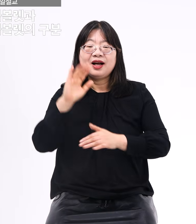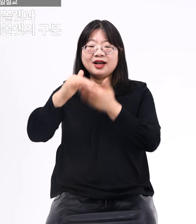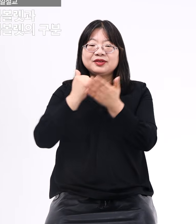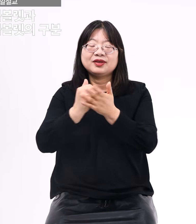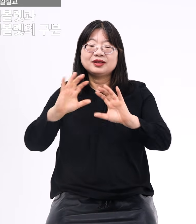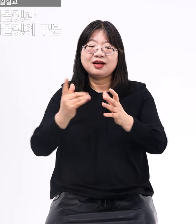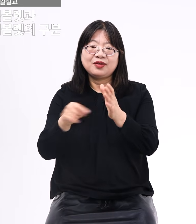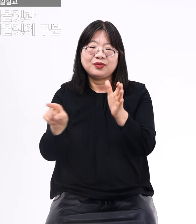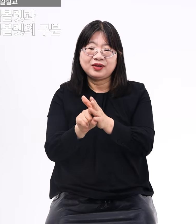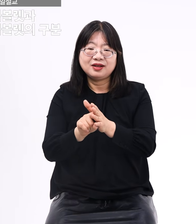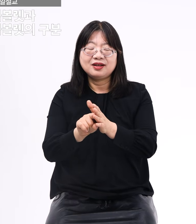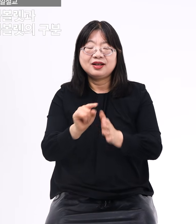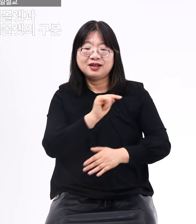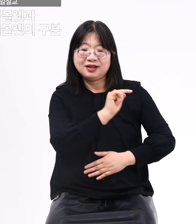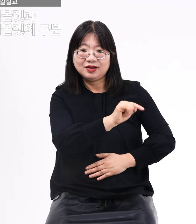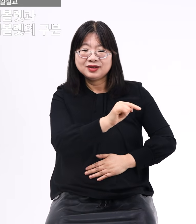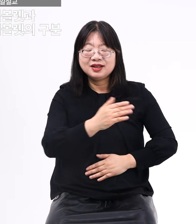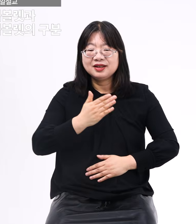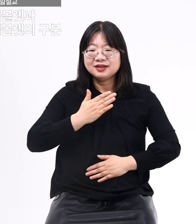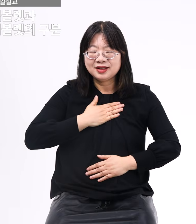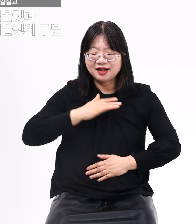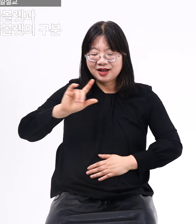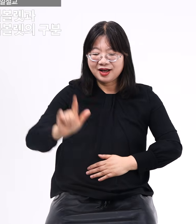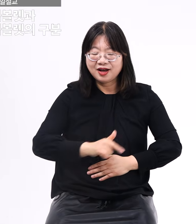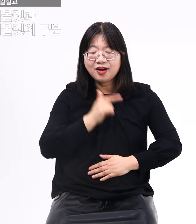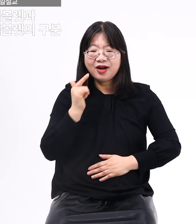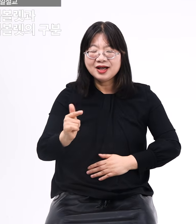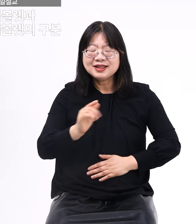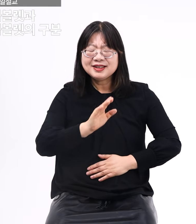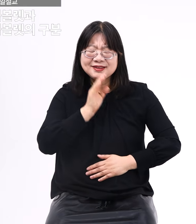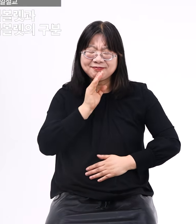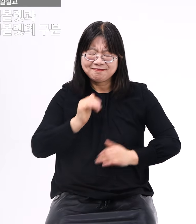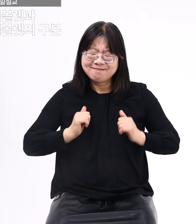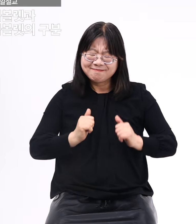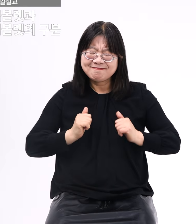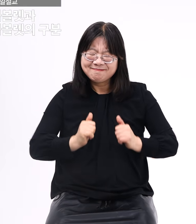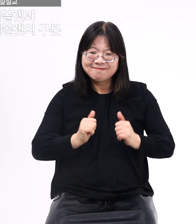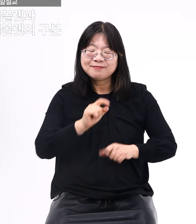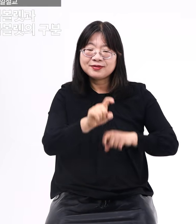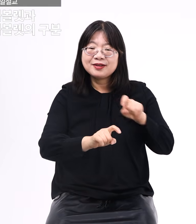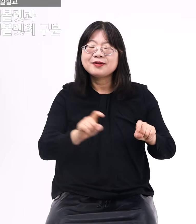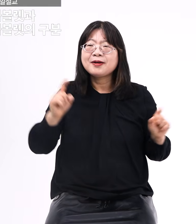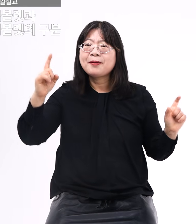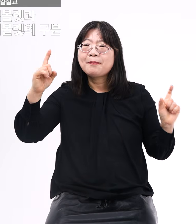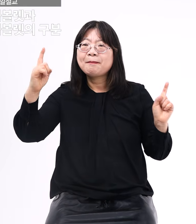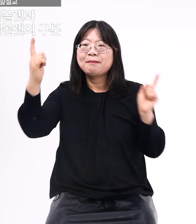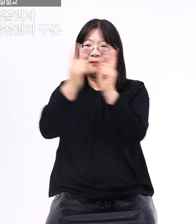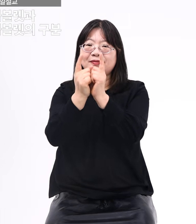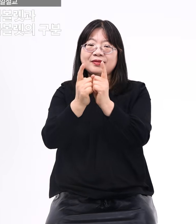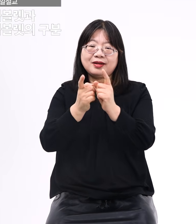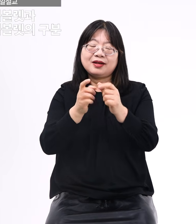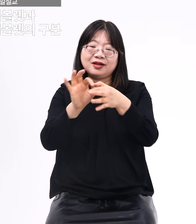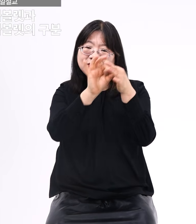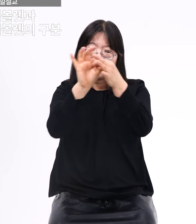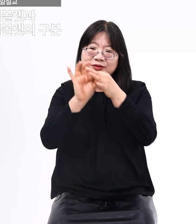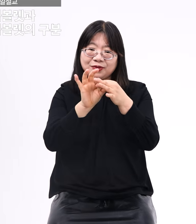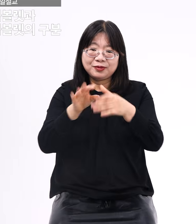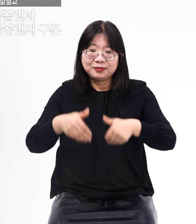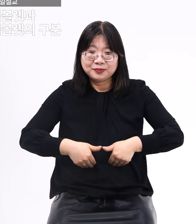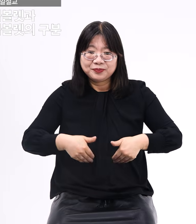나라를 위해서 이것이 내 하루하루의 치열했던 걸음들이 맞닿아져야 됩니다.